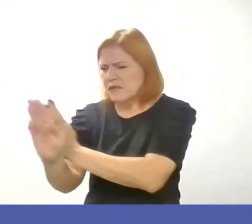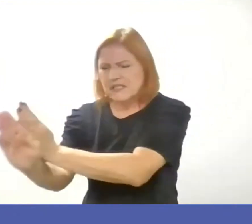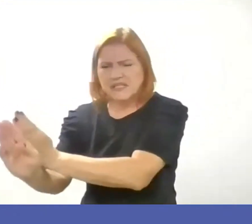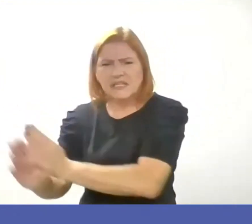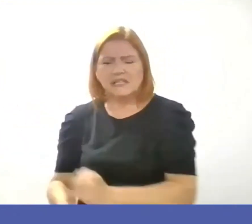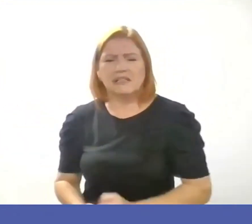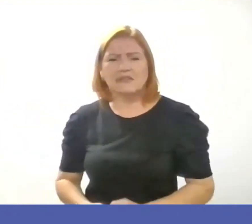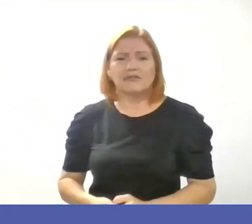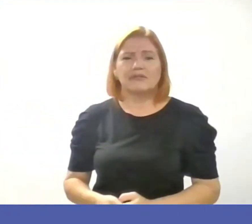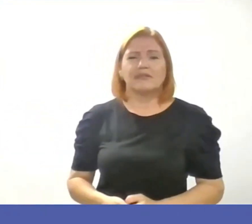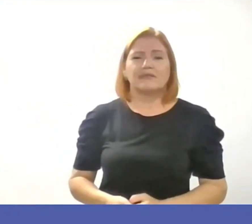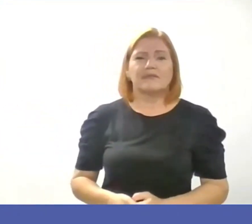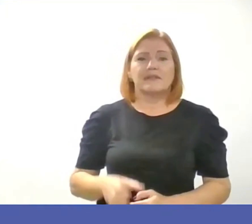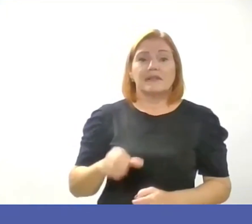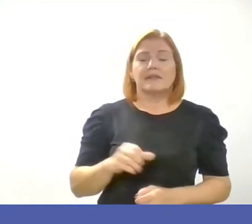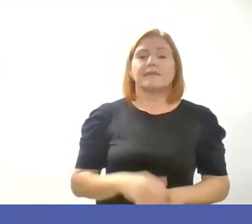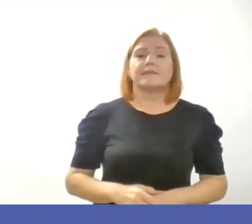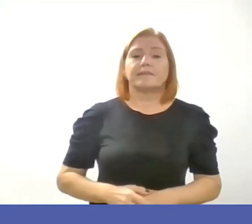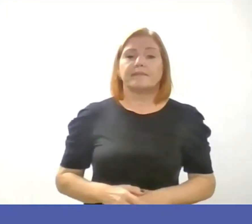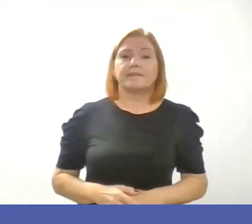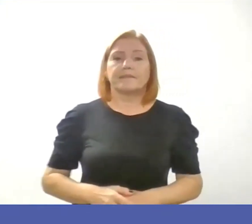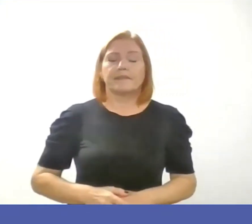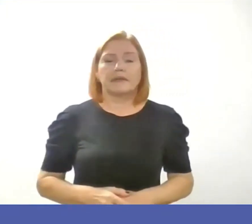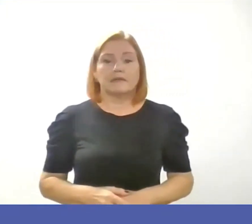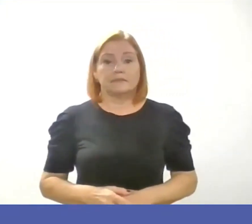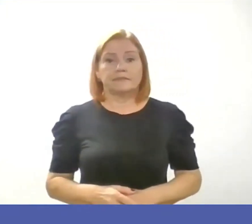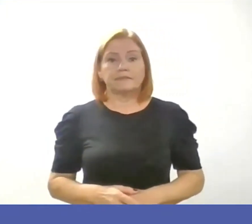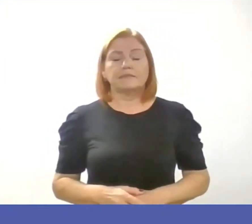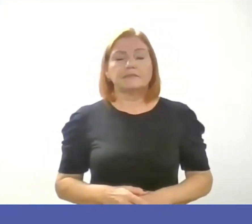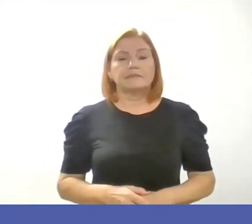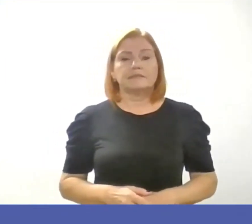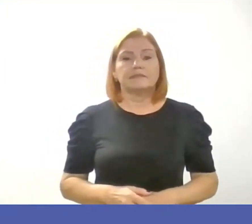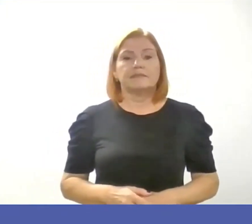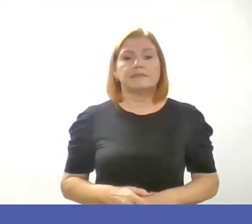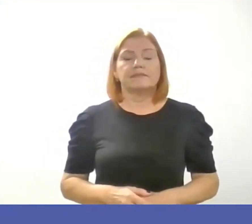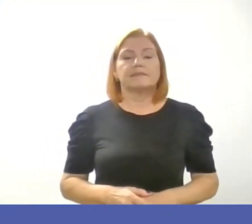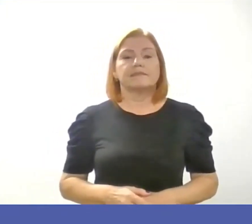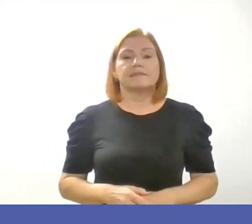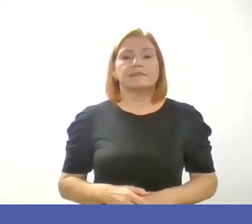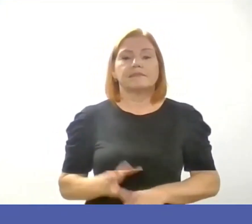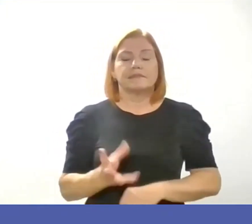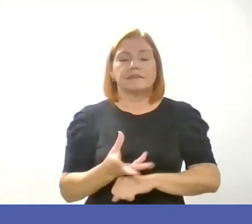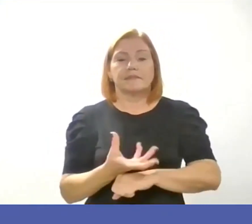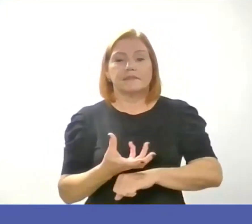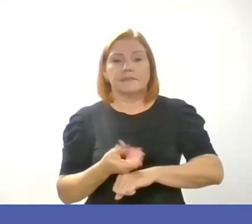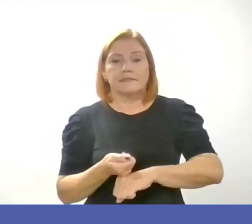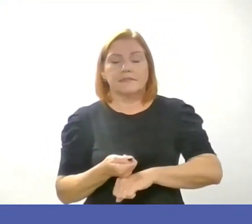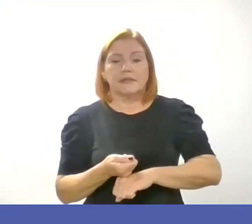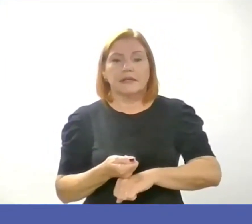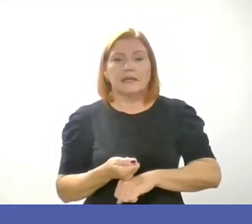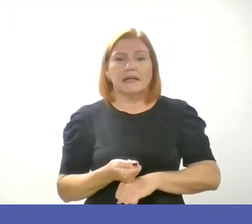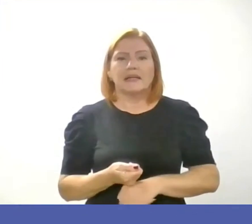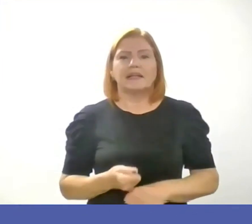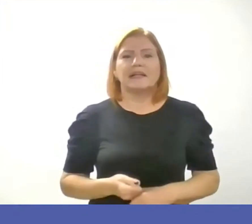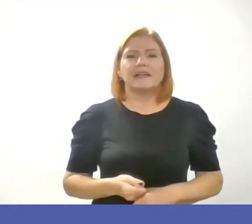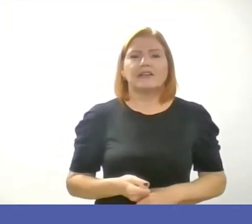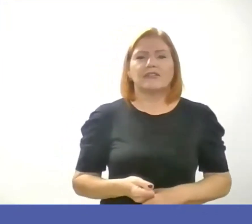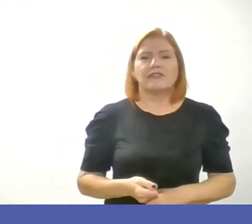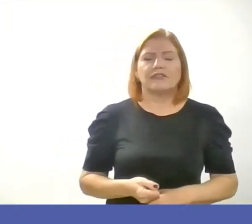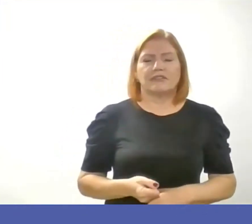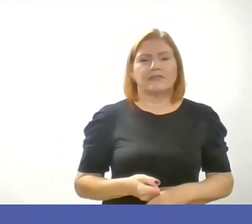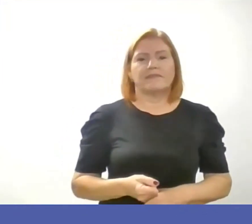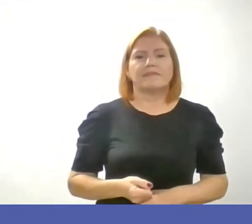também pagaram com vida para sair dos muitos erros da igreja em Tiatira, lutaram para que a Bíblia fosse acessível, né,